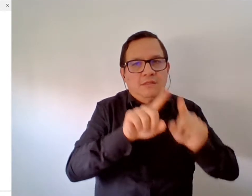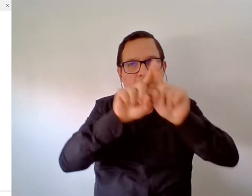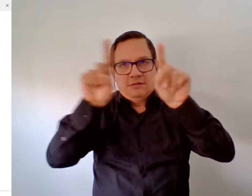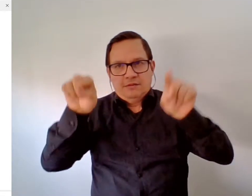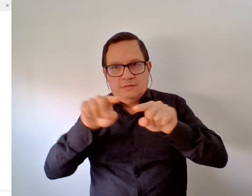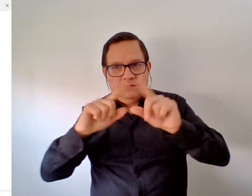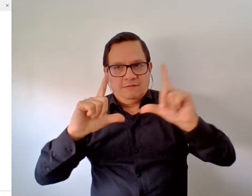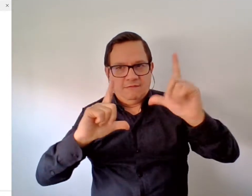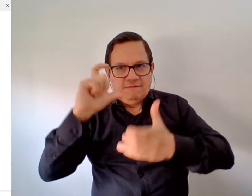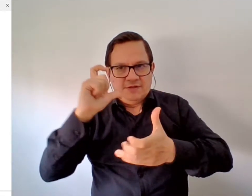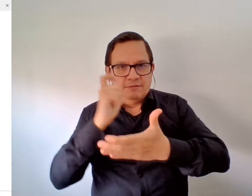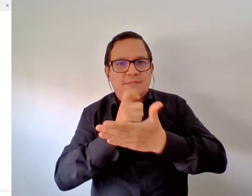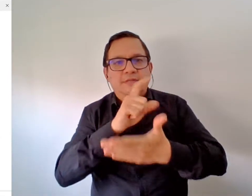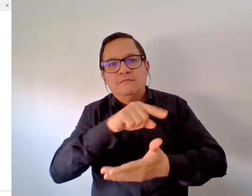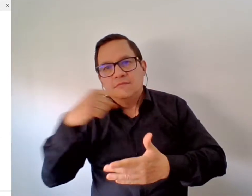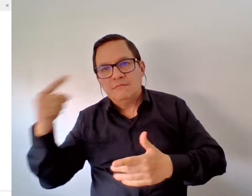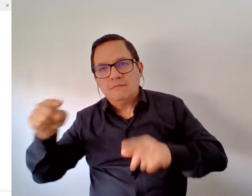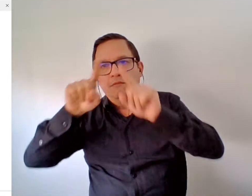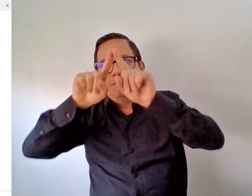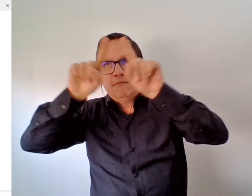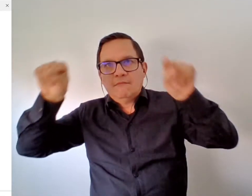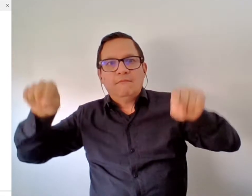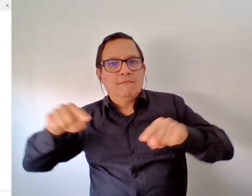Interfaz gráfica, sí.